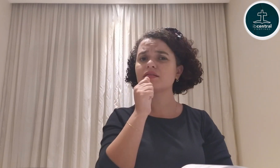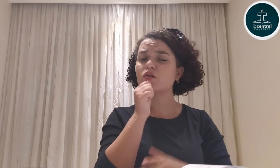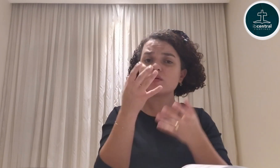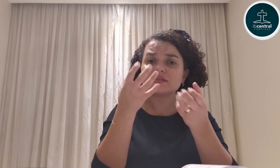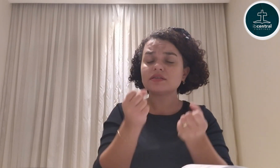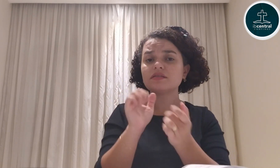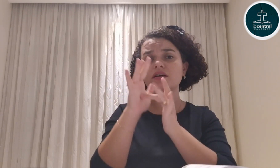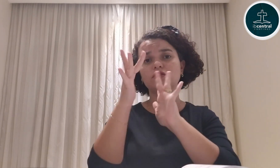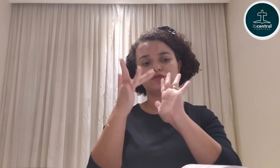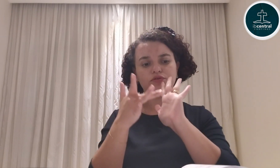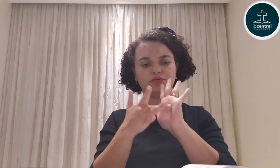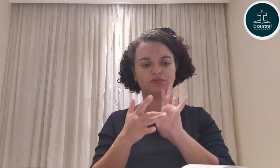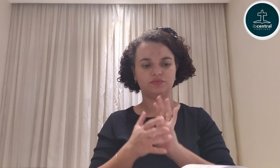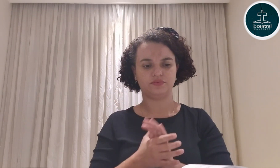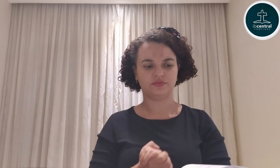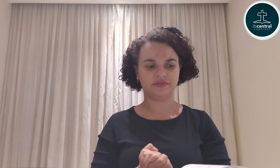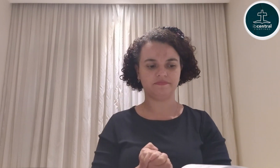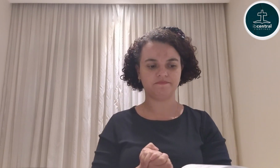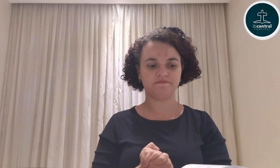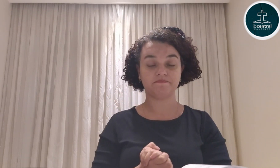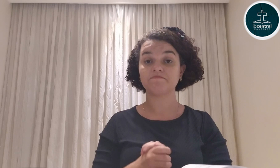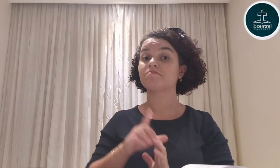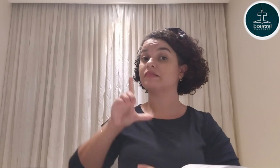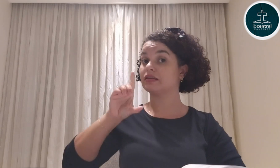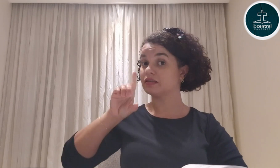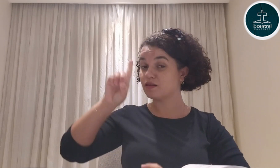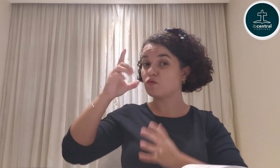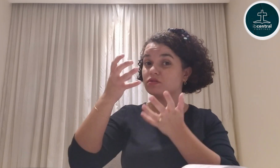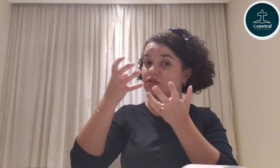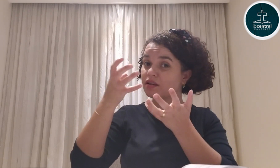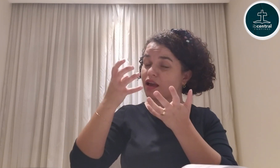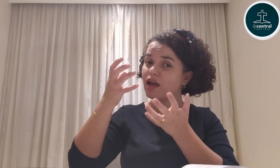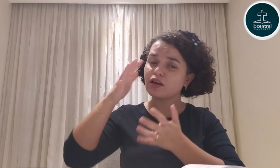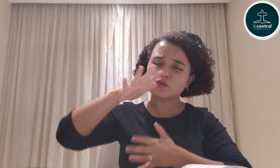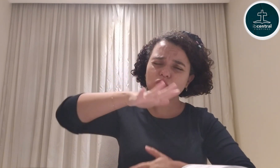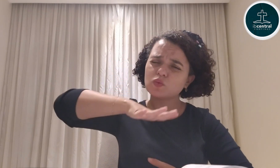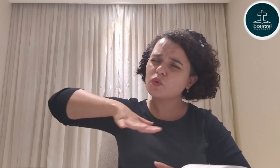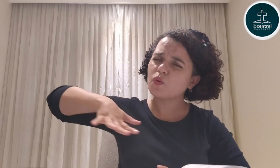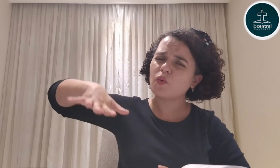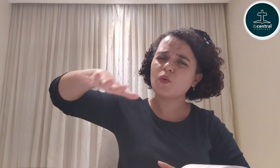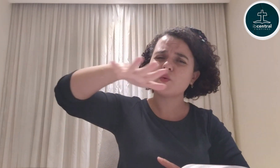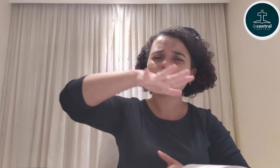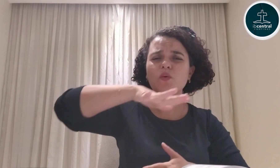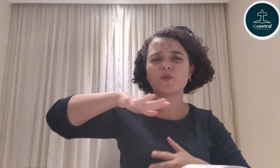e não quer que ninguém morra sem aceitar a Cristo.